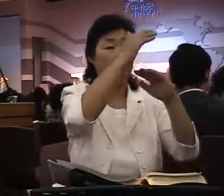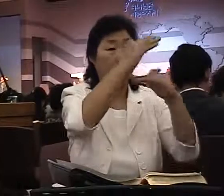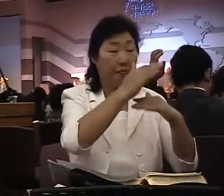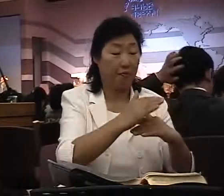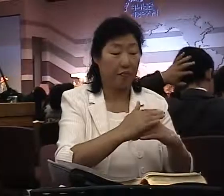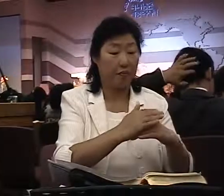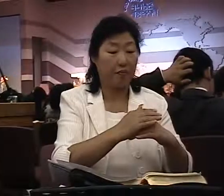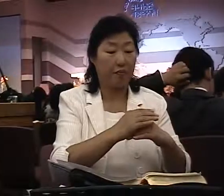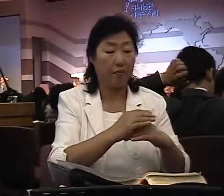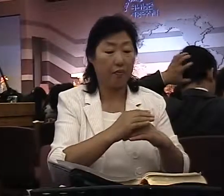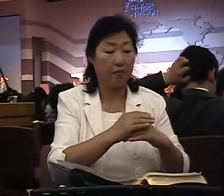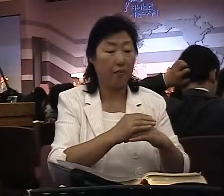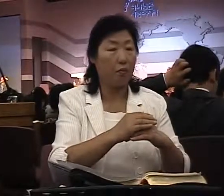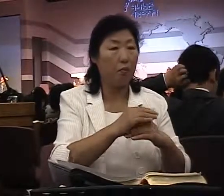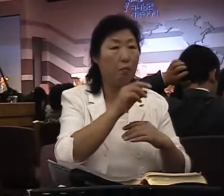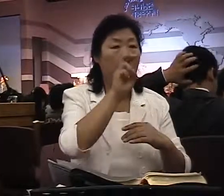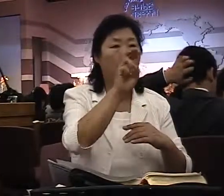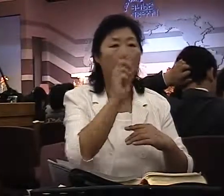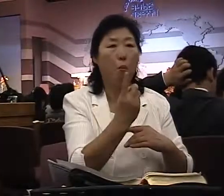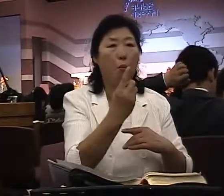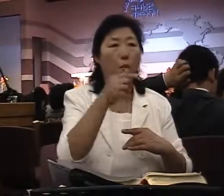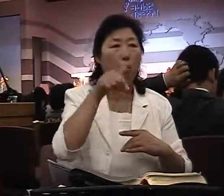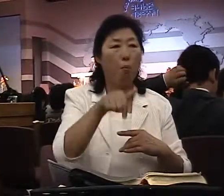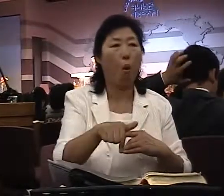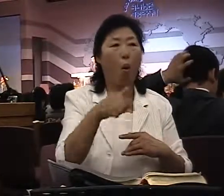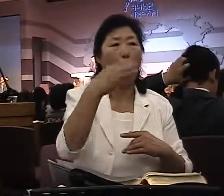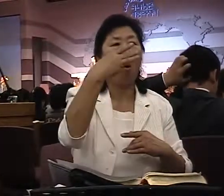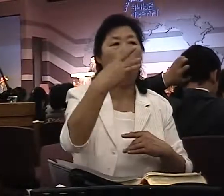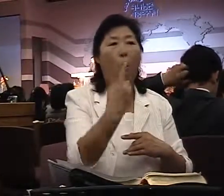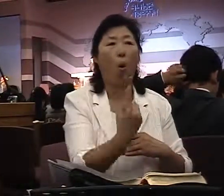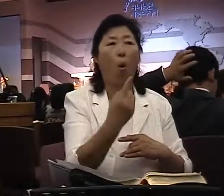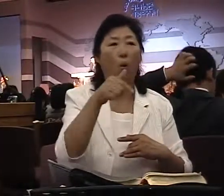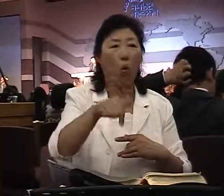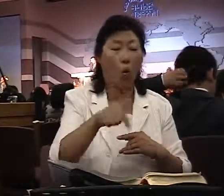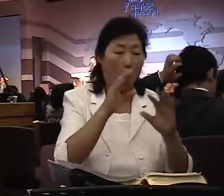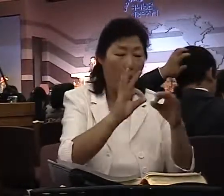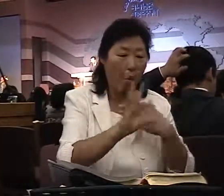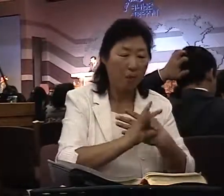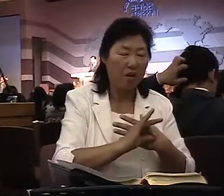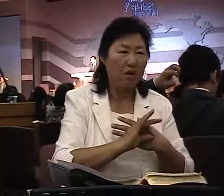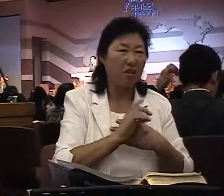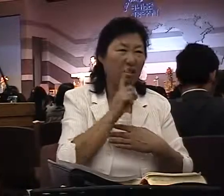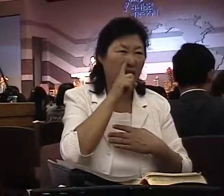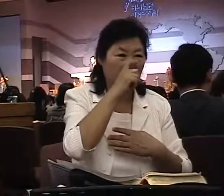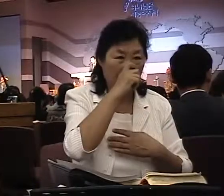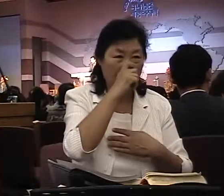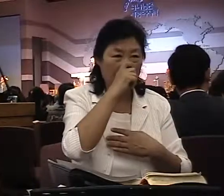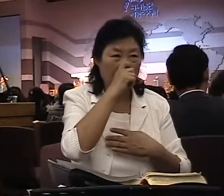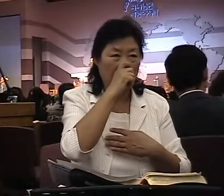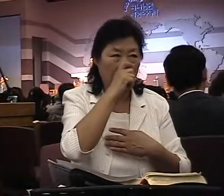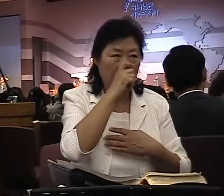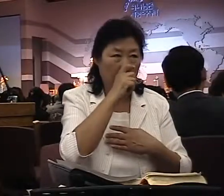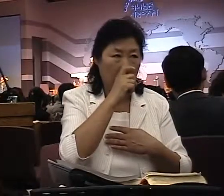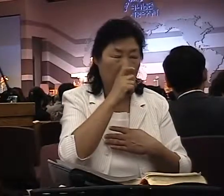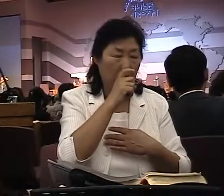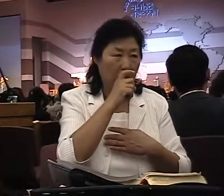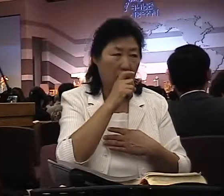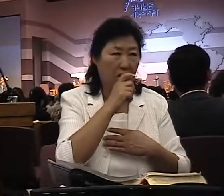리스팅을, 목록을 한번 보면은요, 보세요. 처음 세 개를 보면 음행과 더러운 것과 보세요. 성적인 정욕을 말하는데, 여러분